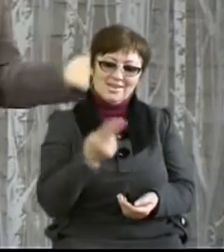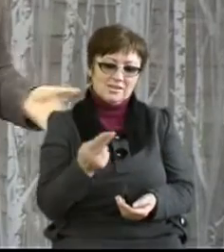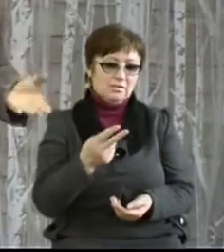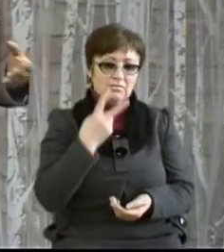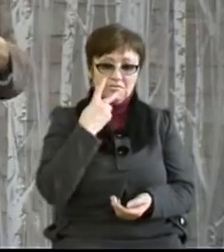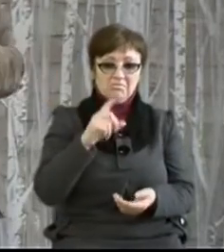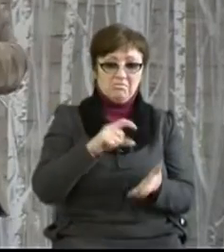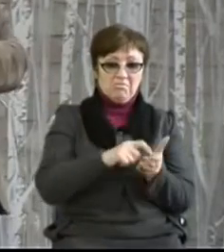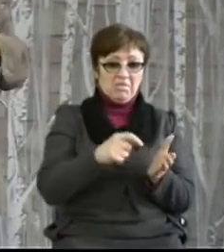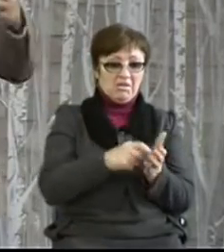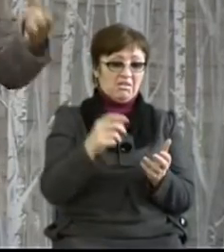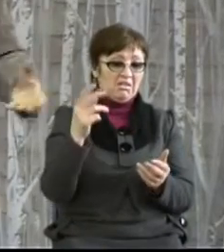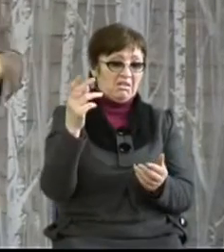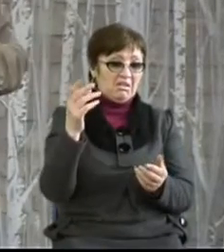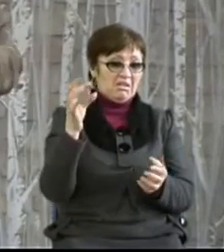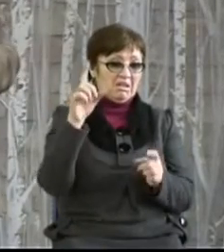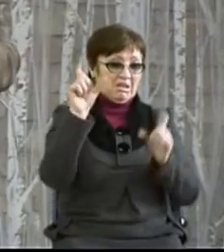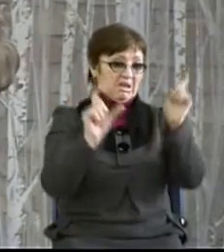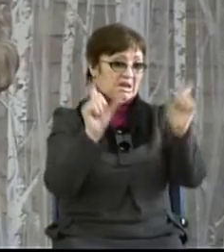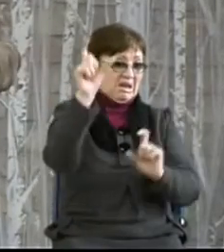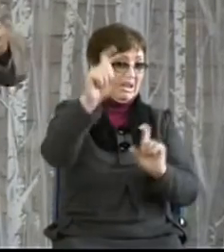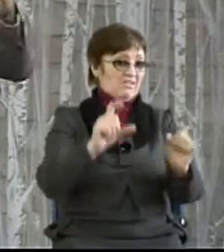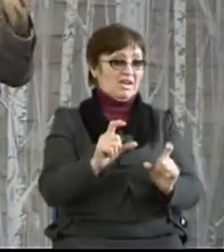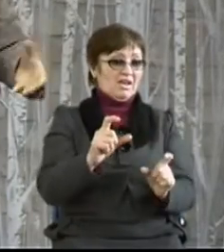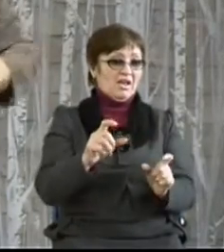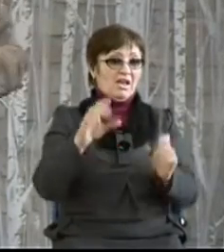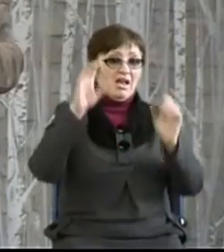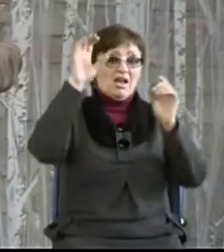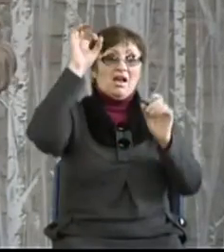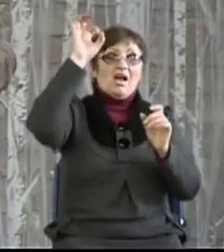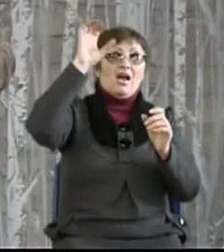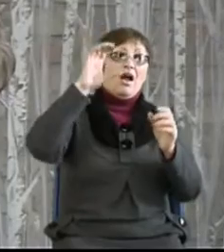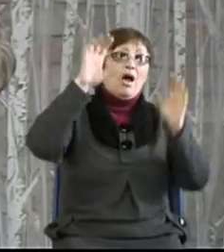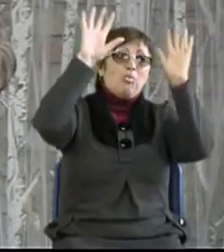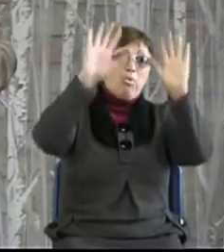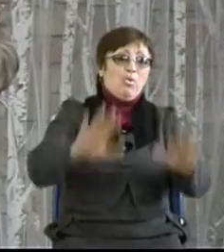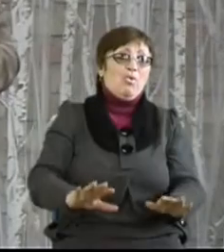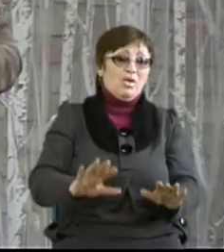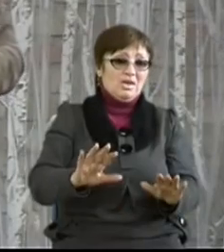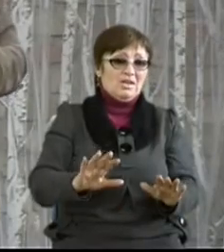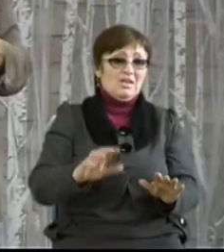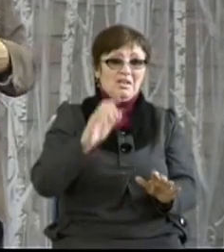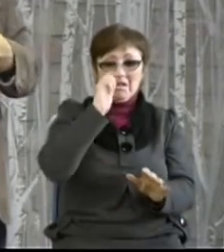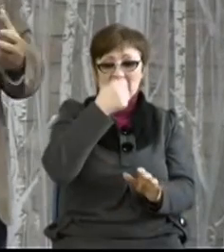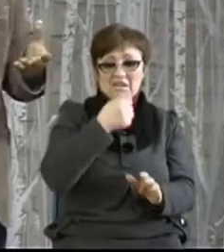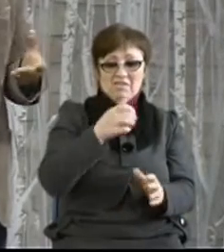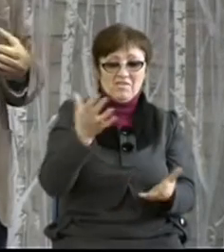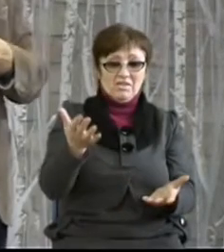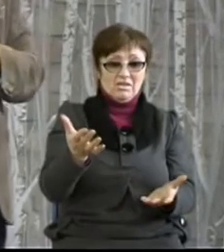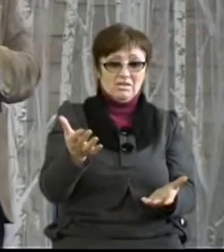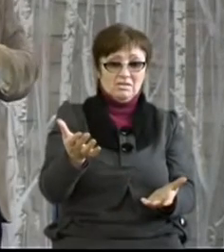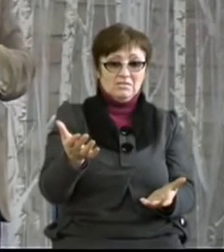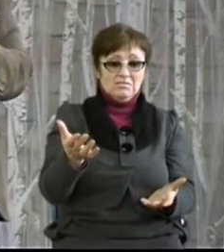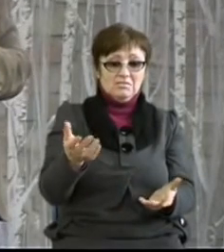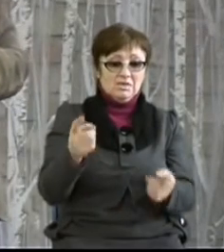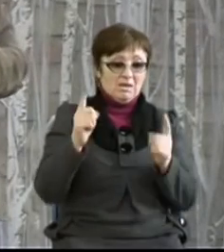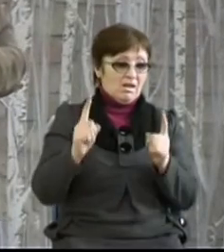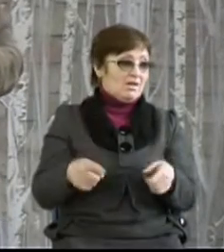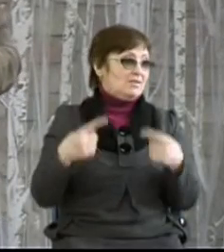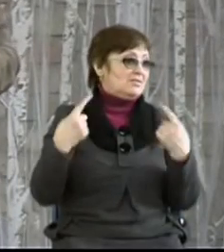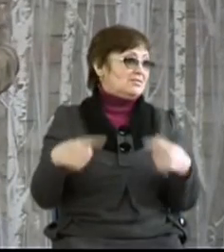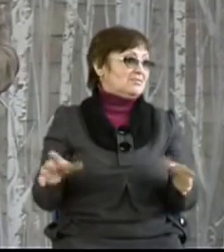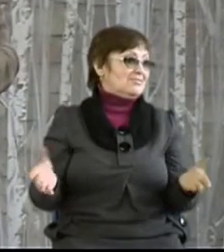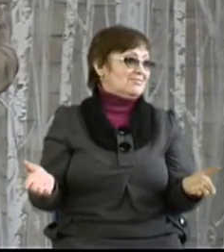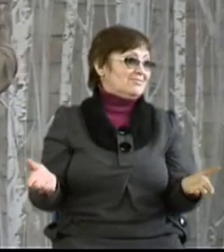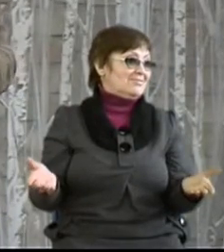плитка криво, все грязно, обои непонятно как поклеены, в результате реальность оказалась совсем другой.